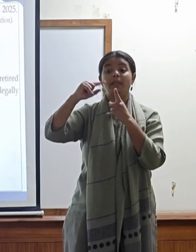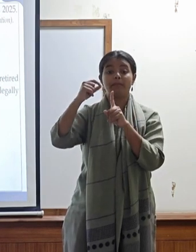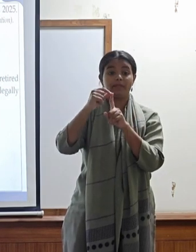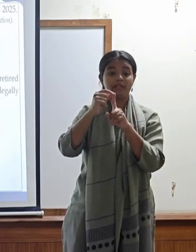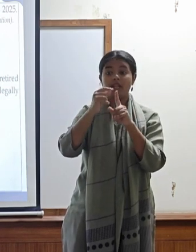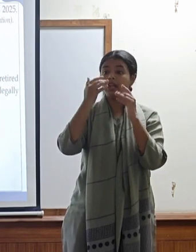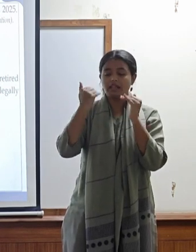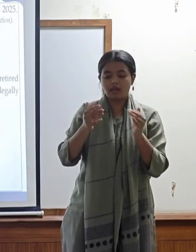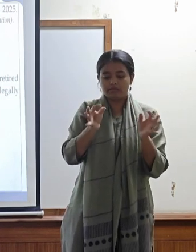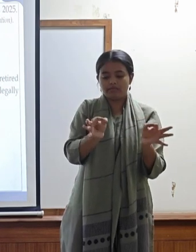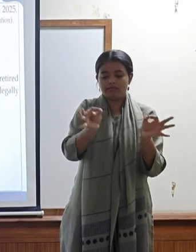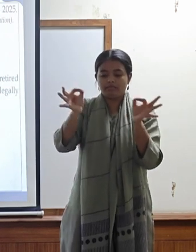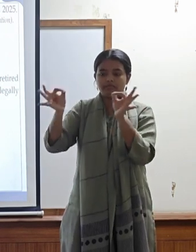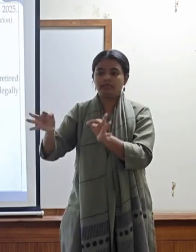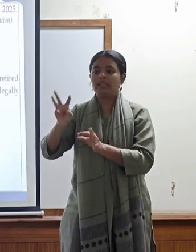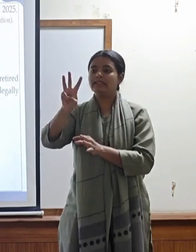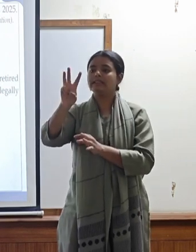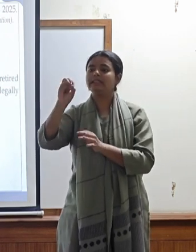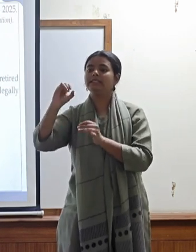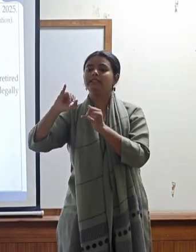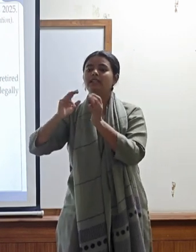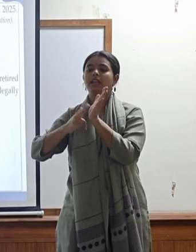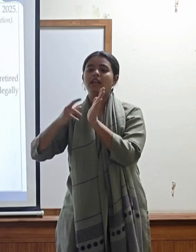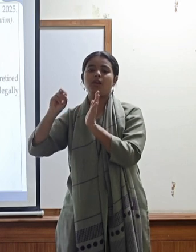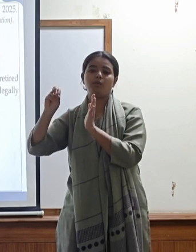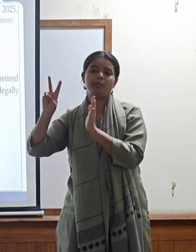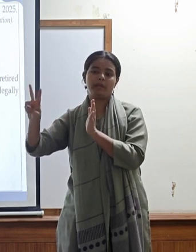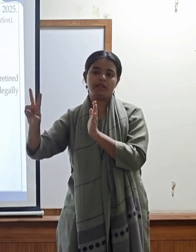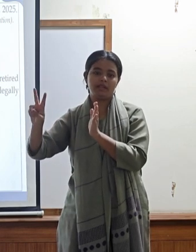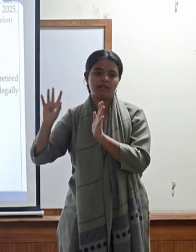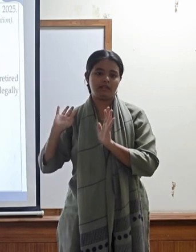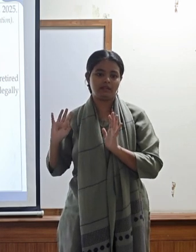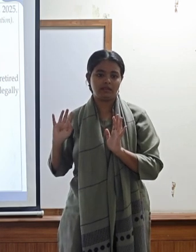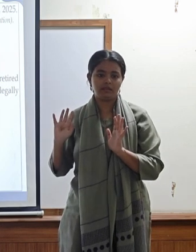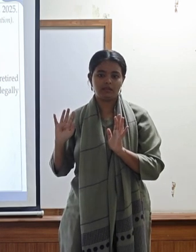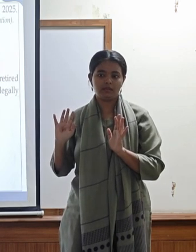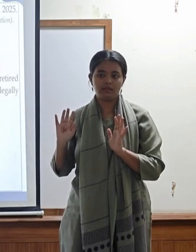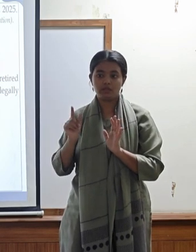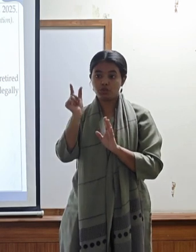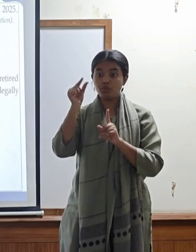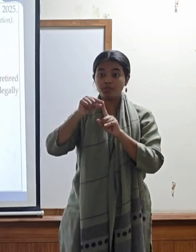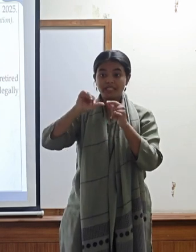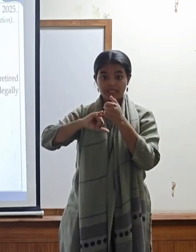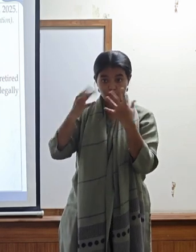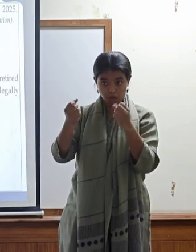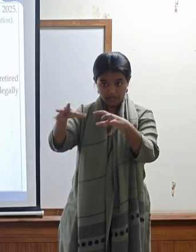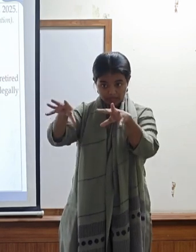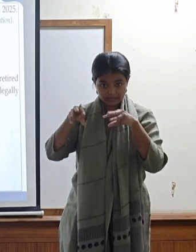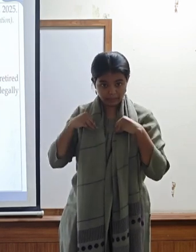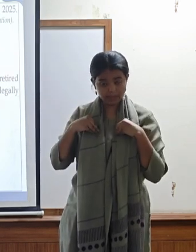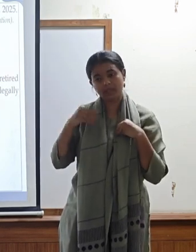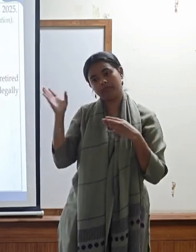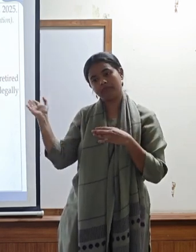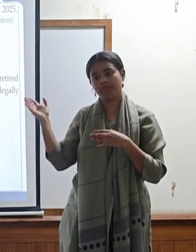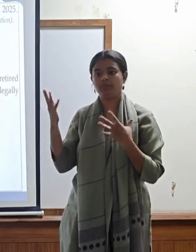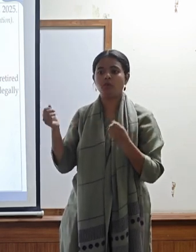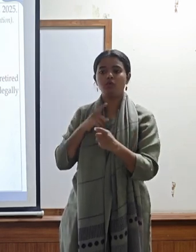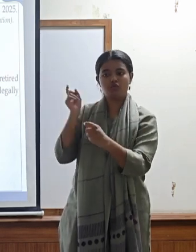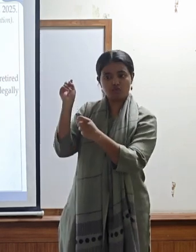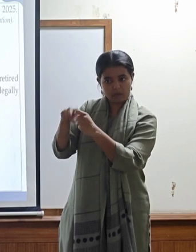कर दिया गया है, मतलब 30 नवंबर लास्ट डेट है यूपीएस को ऑप्ट करने की। अगर आप चाहते हैं यूपीएस को लेना